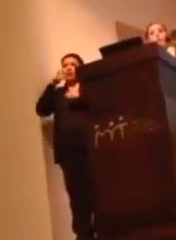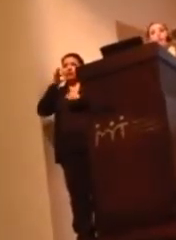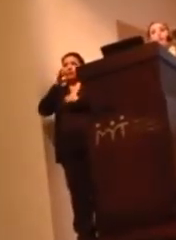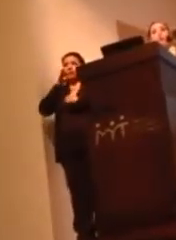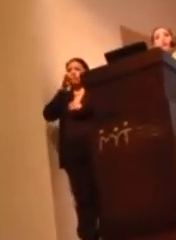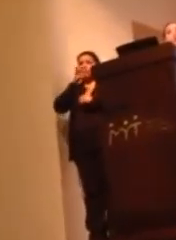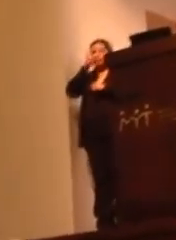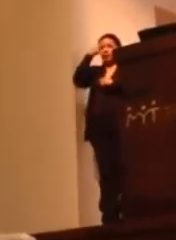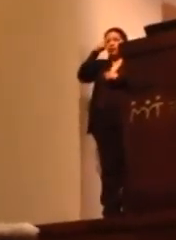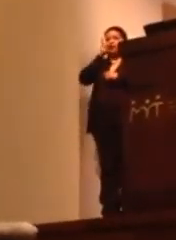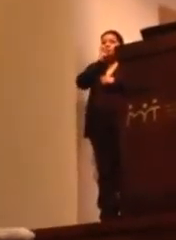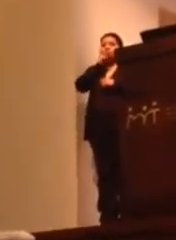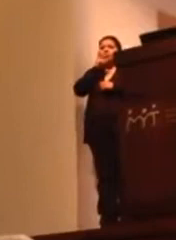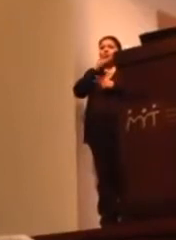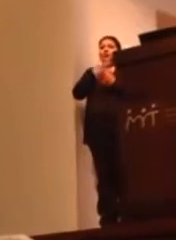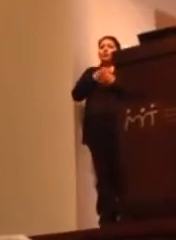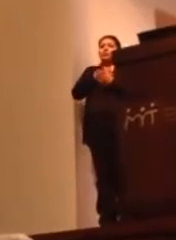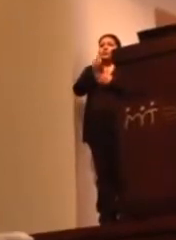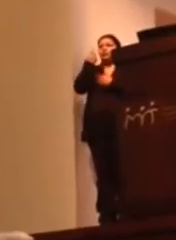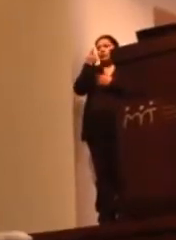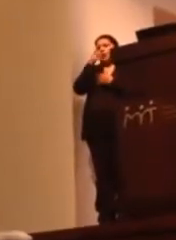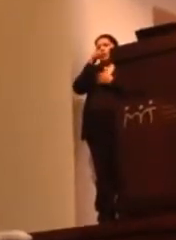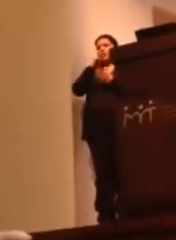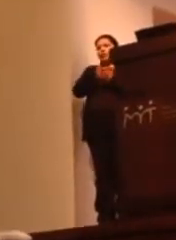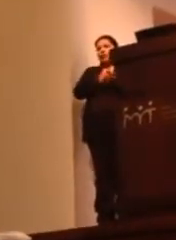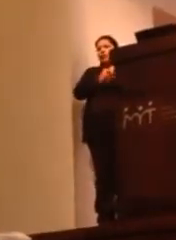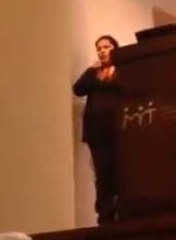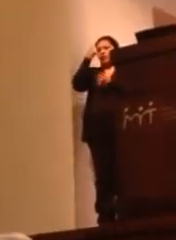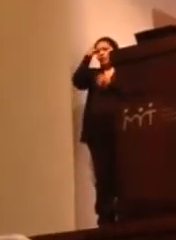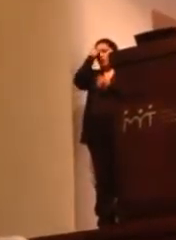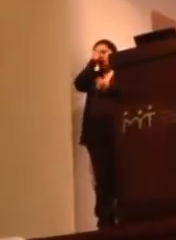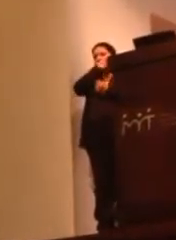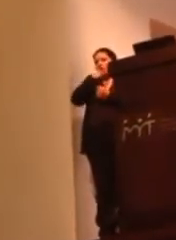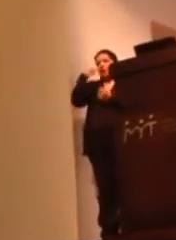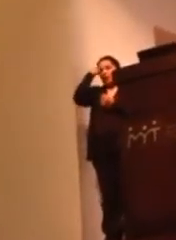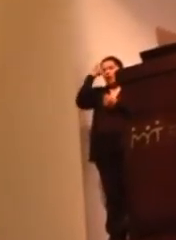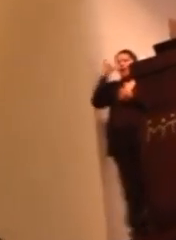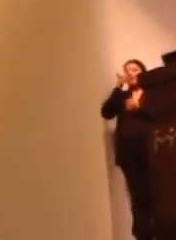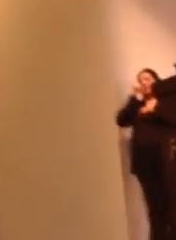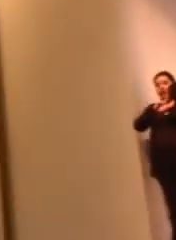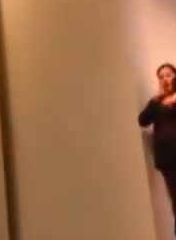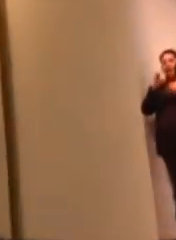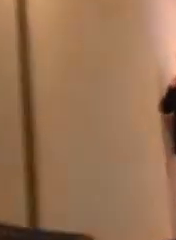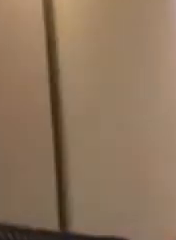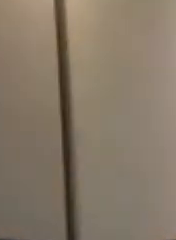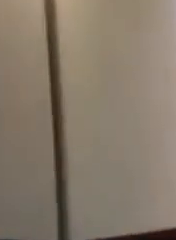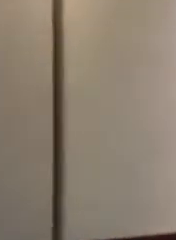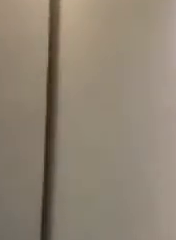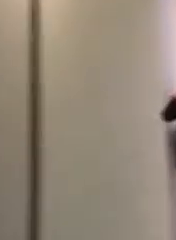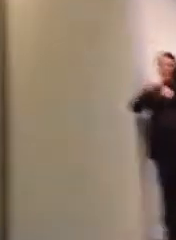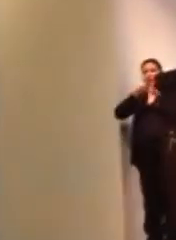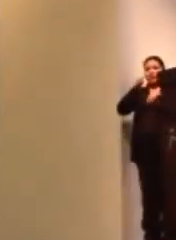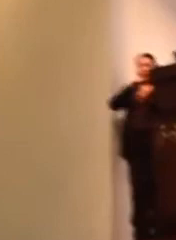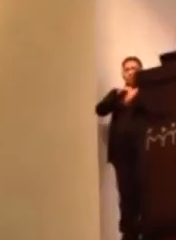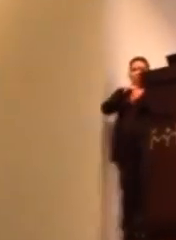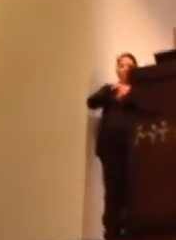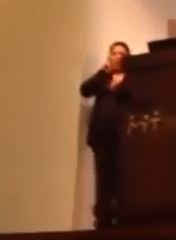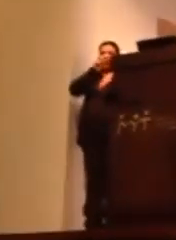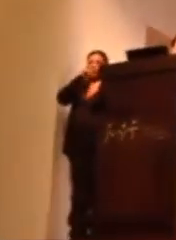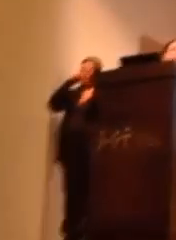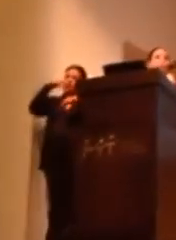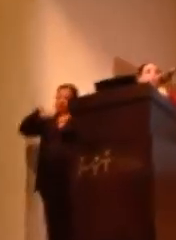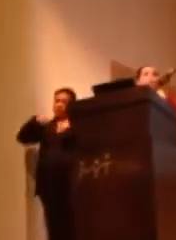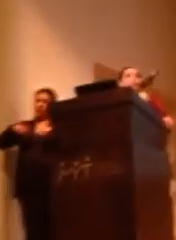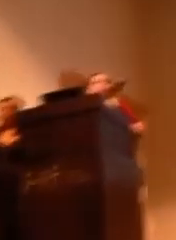los papás les tiene que decir que por lo menos sus hijos tienen que hacer 1 hora diaria de ejercicio. ¿Cuándo se había visto eso?